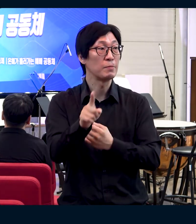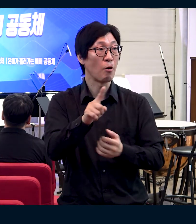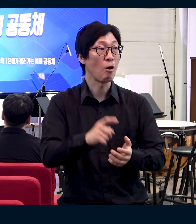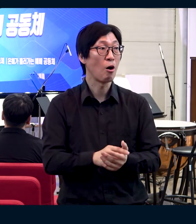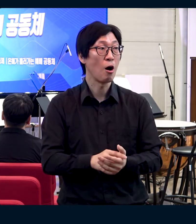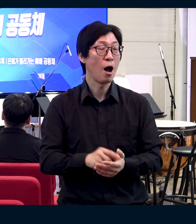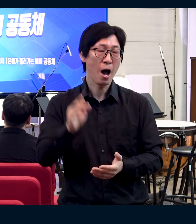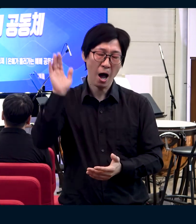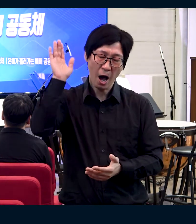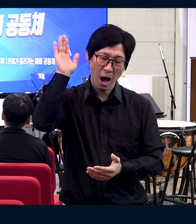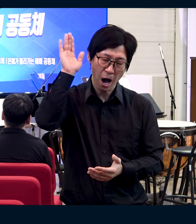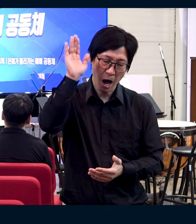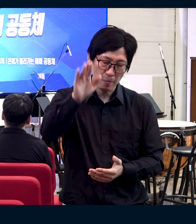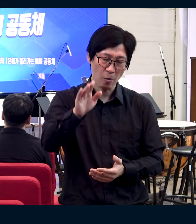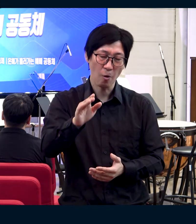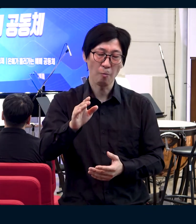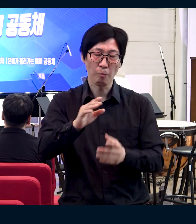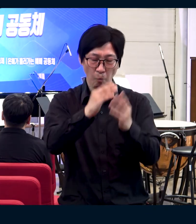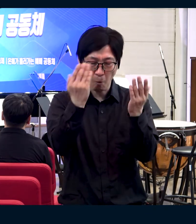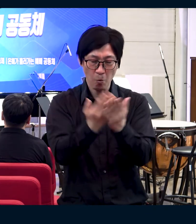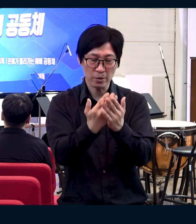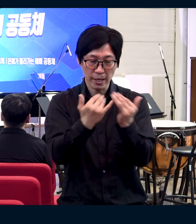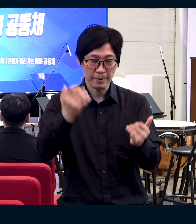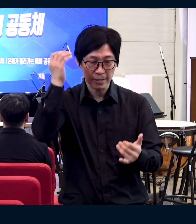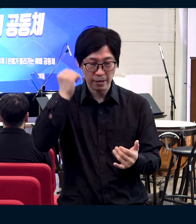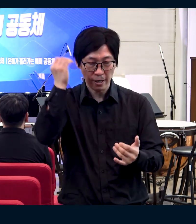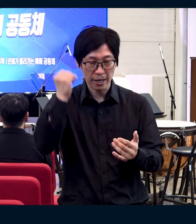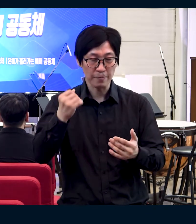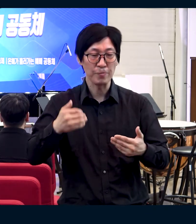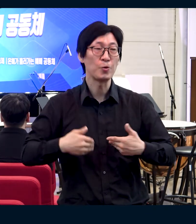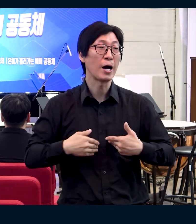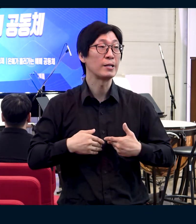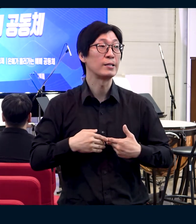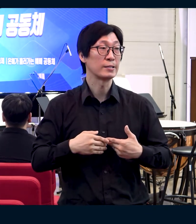이것이 두고두고 모든 사람이 들어야 될 메시지다, 그 뜻입니다.